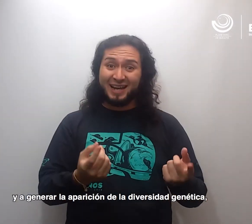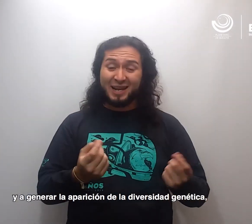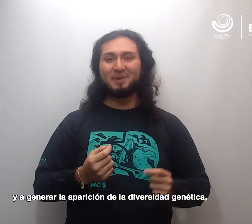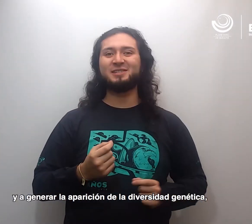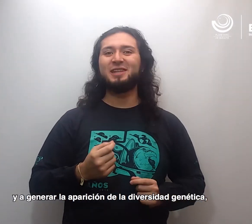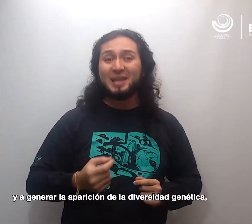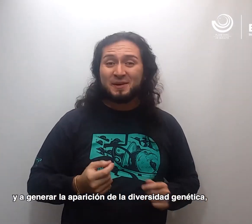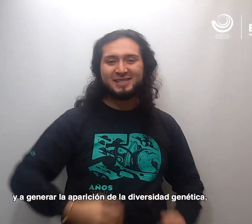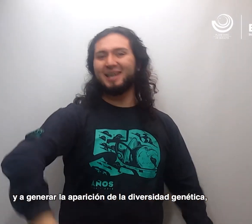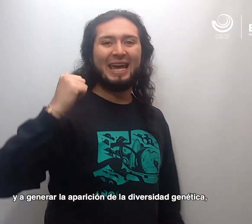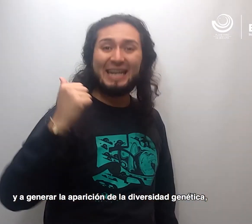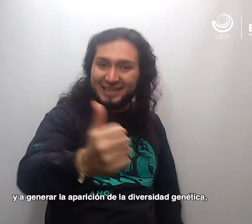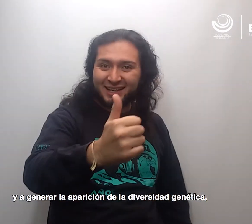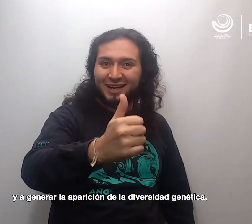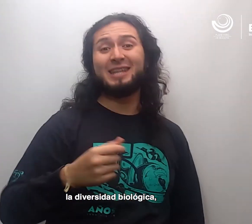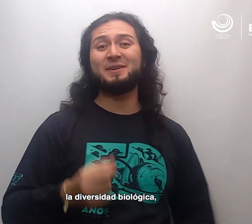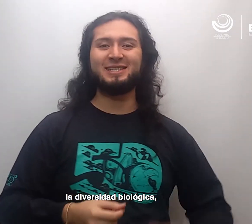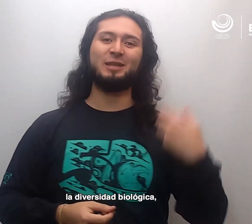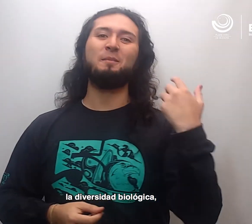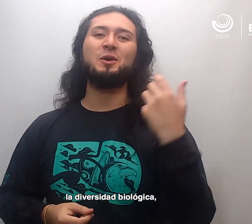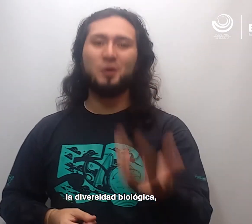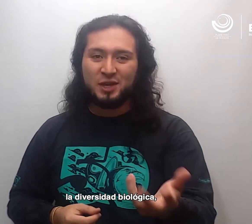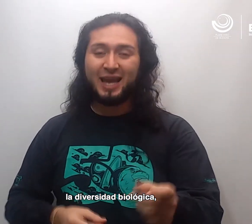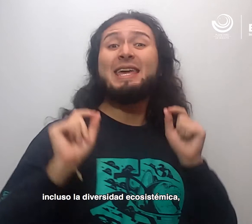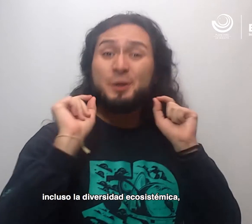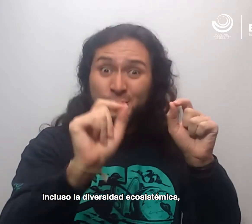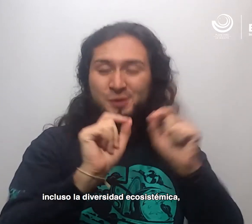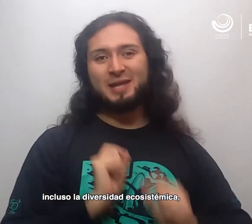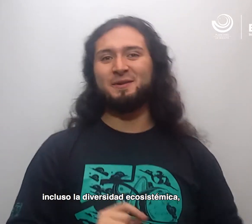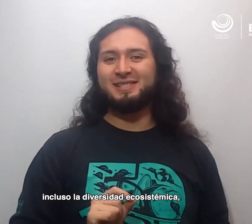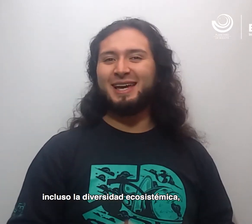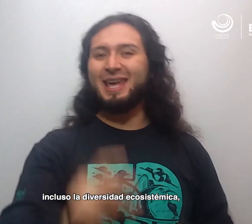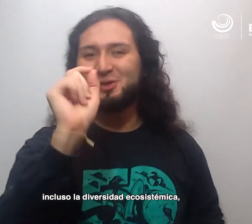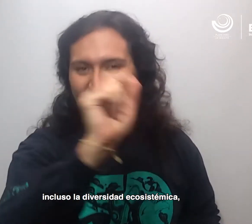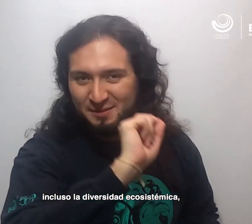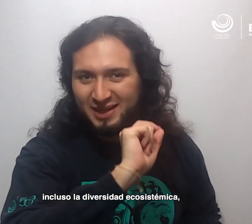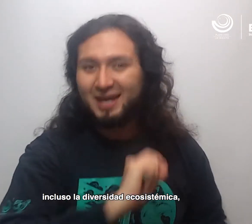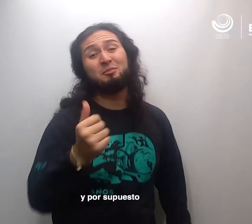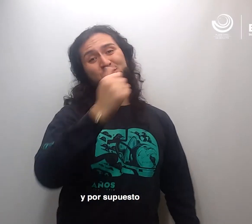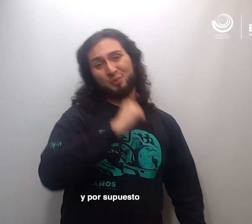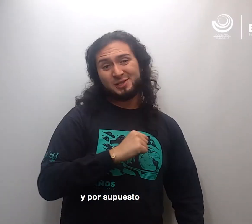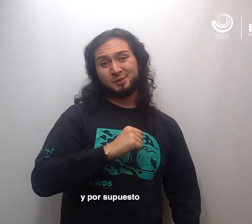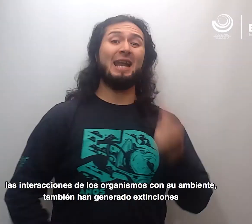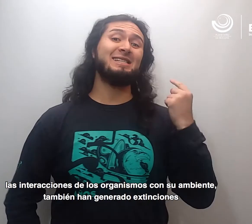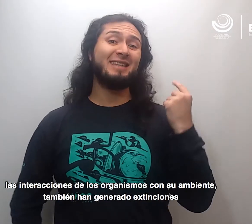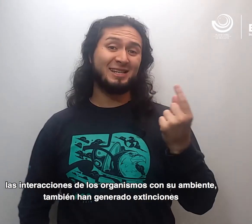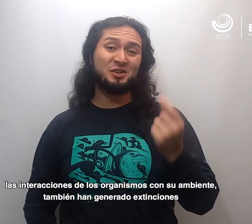la aparición de la diversidad genética, la diversidad biológica, incluso la diversidad ecosistémica. Y por supuesto, las interacciones